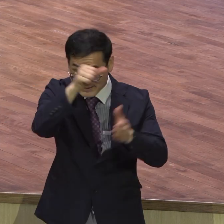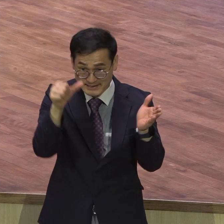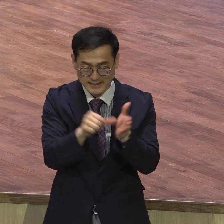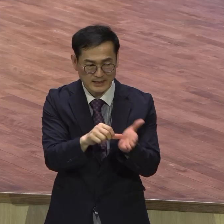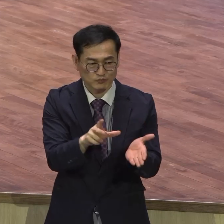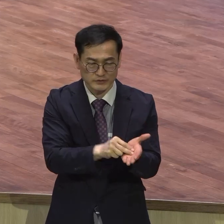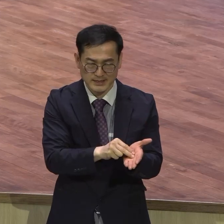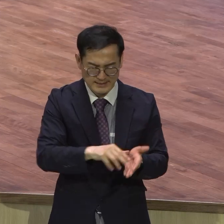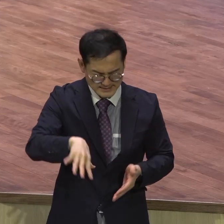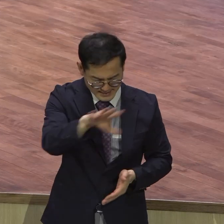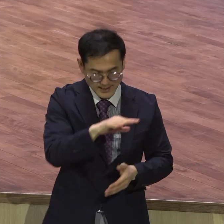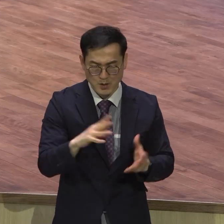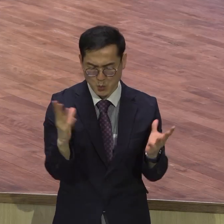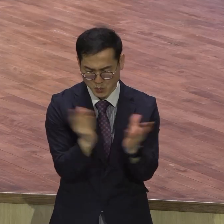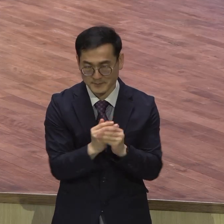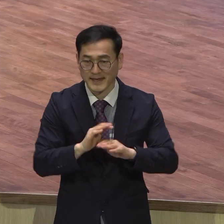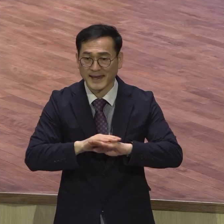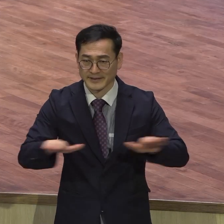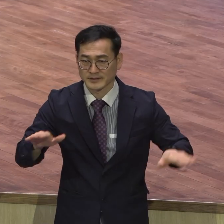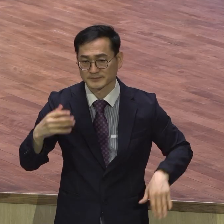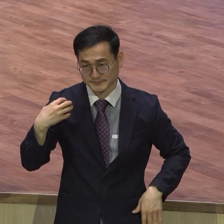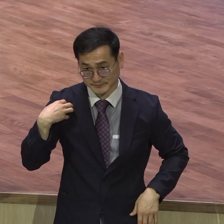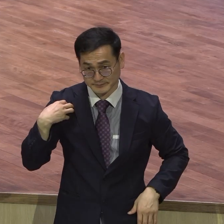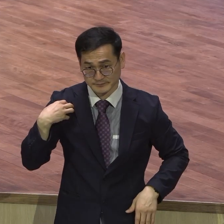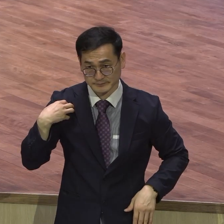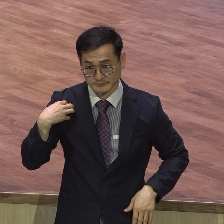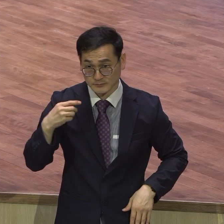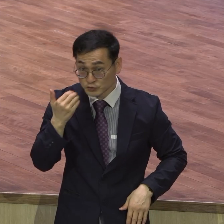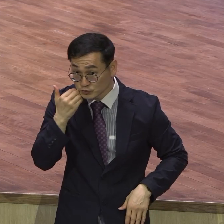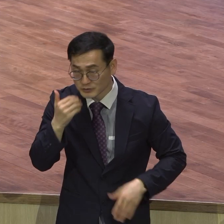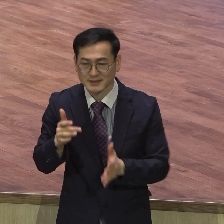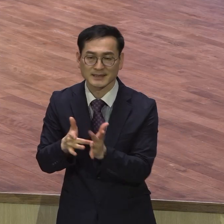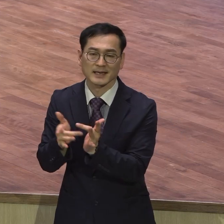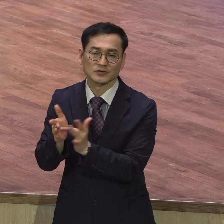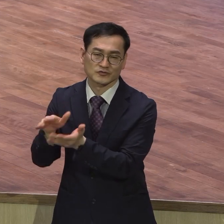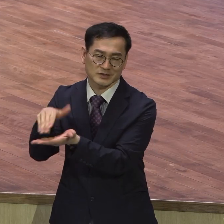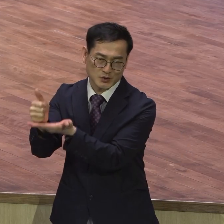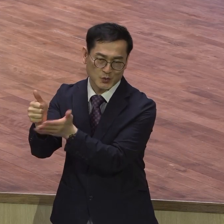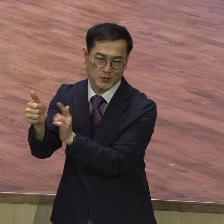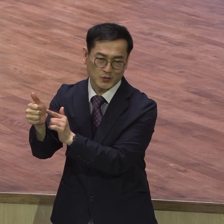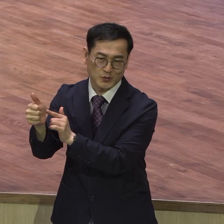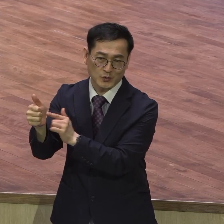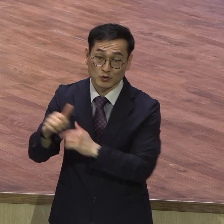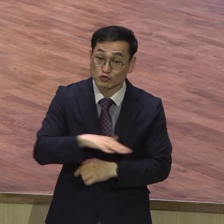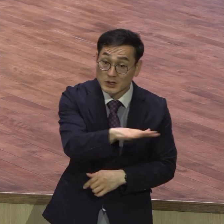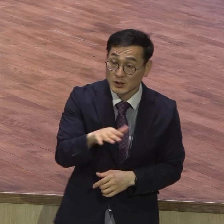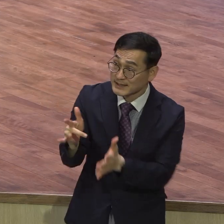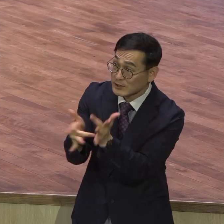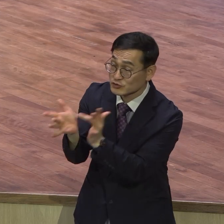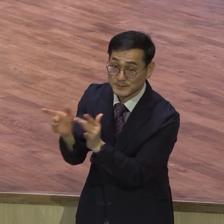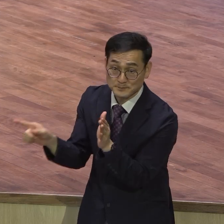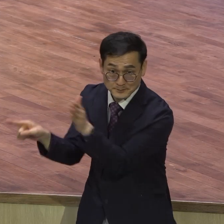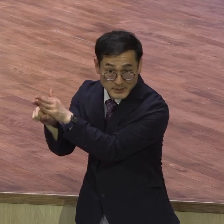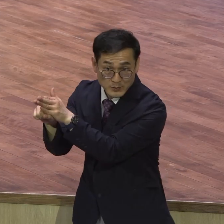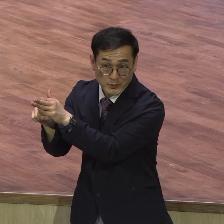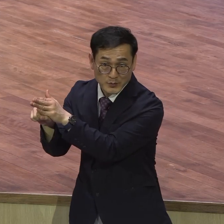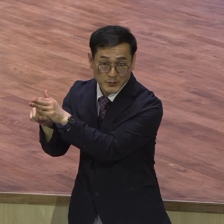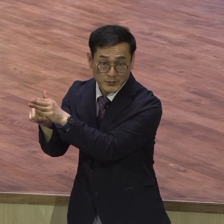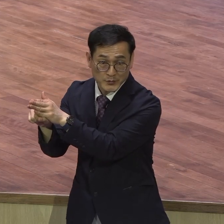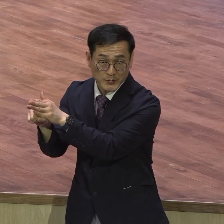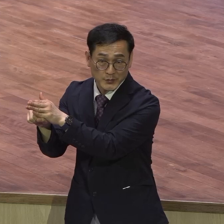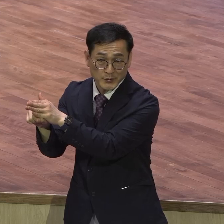완벽하게 해결하셨다. 그래서 예수를 믿는 저와 여러분은 이 땅의 삶에서 오는